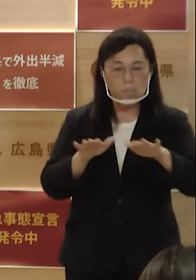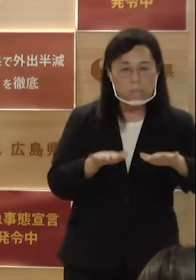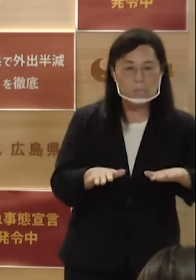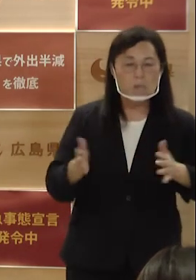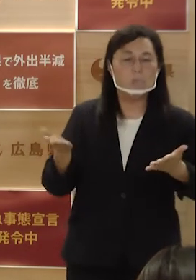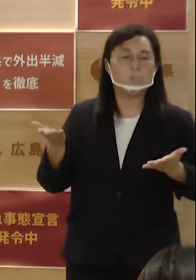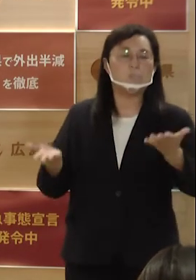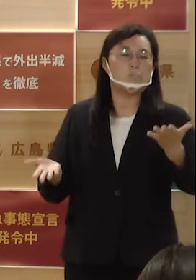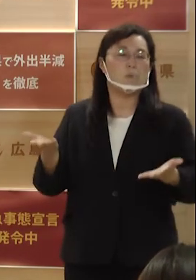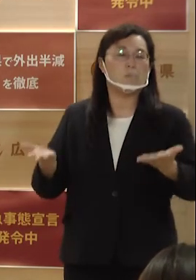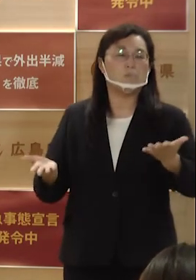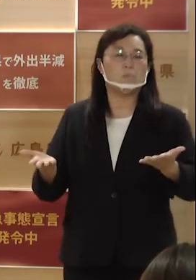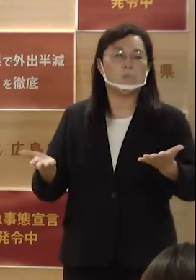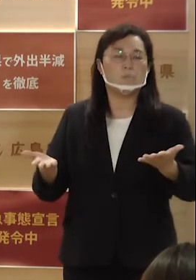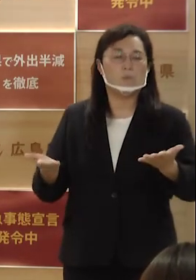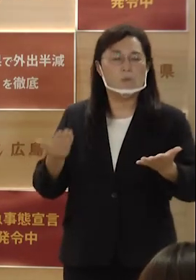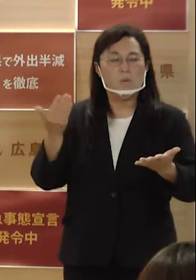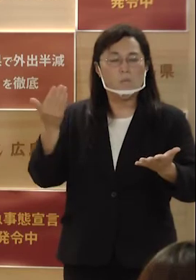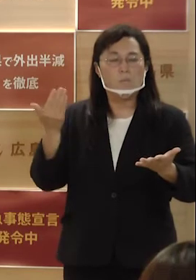ると、やはりまだ